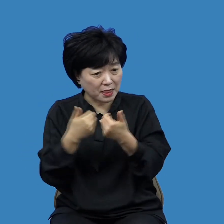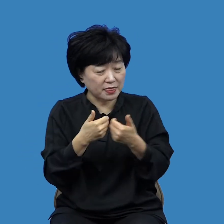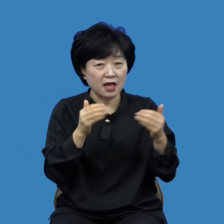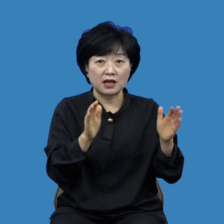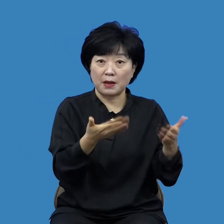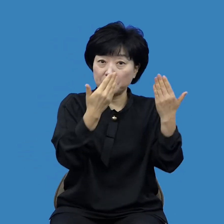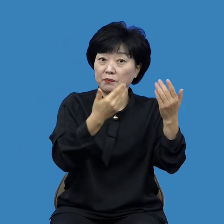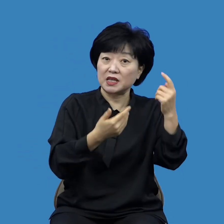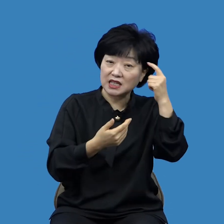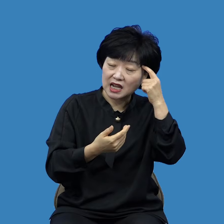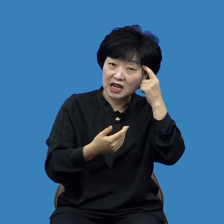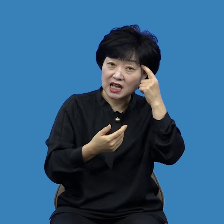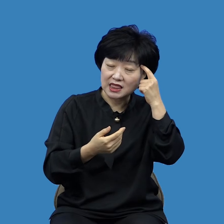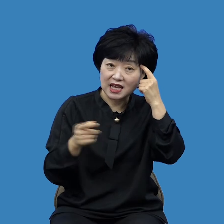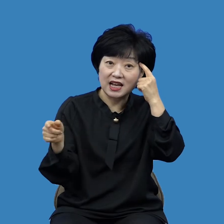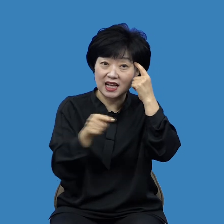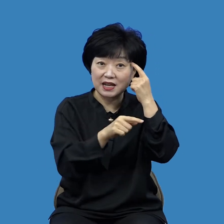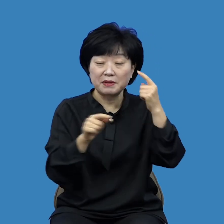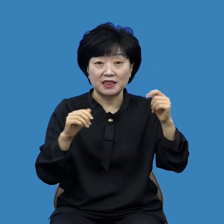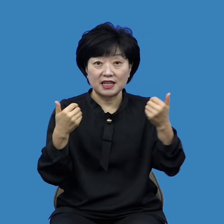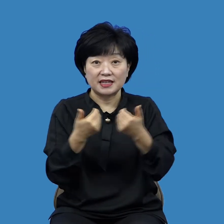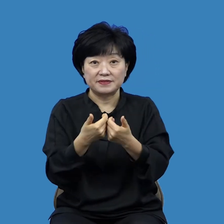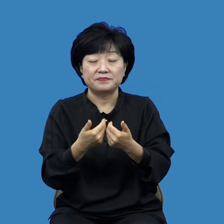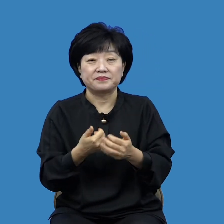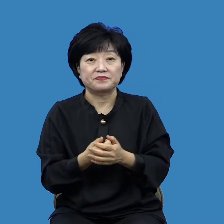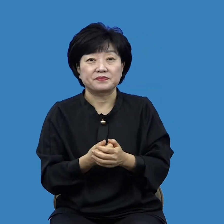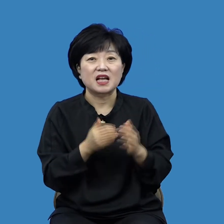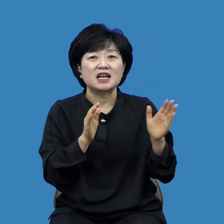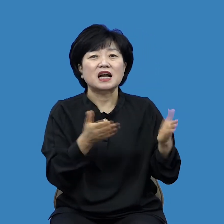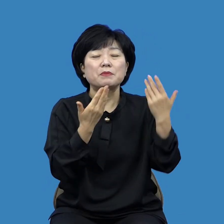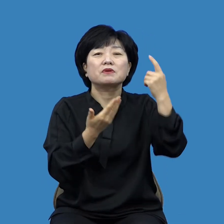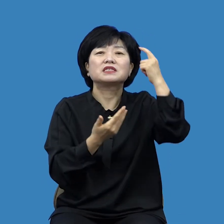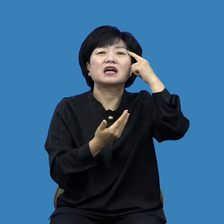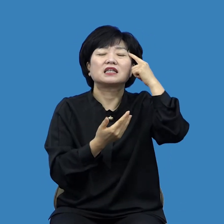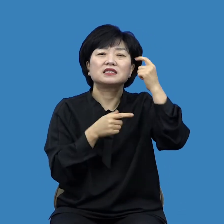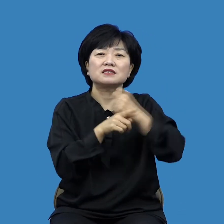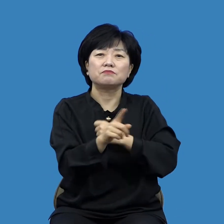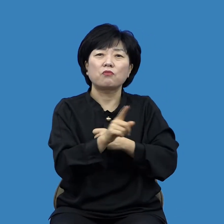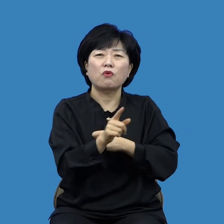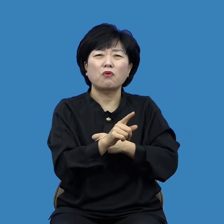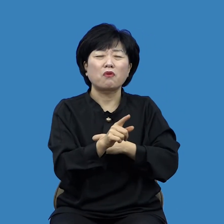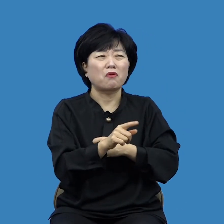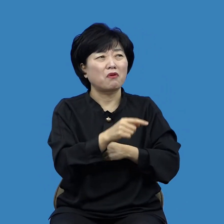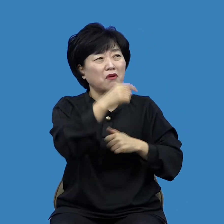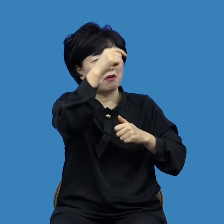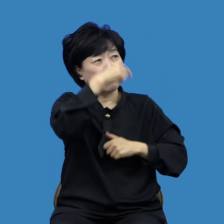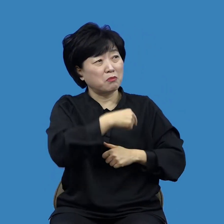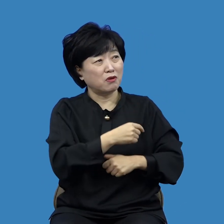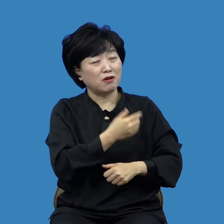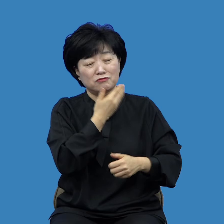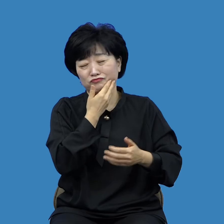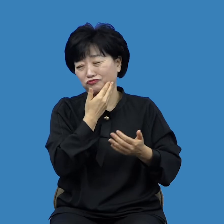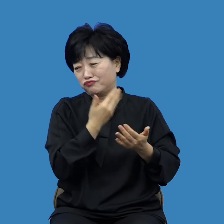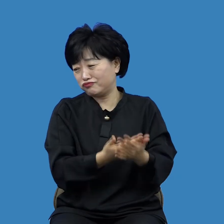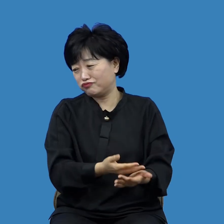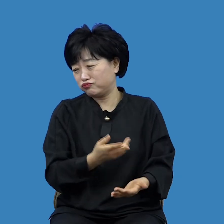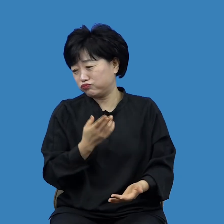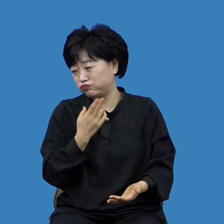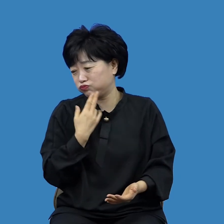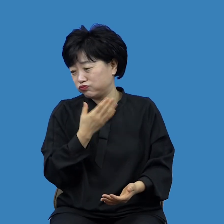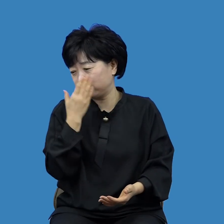이 가볍게 생각하는 걸 반대를 생각하시면 돼요. 자, 가볍게 생각한다는 건 무슨 뜻이에요? 별로 중요하게 생각하지 않다 이런